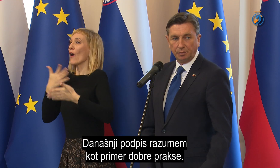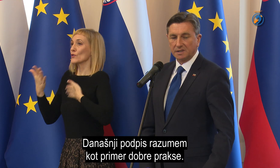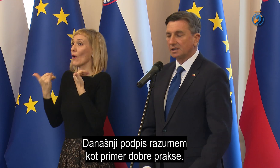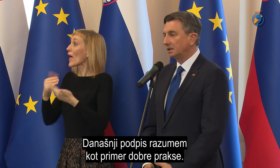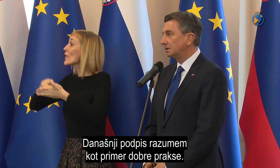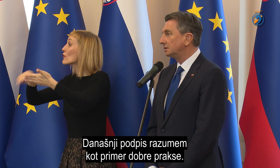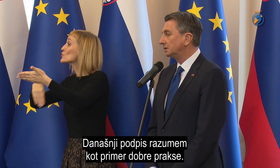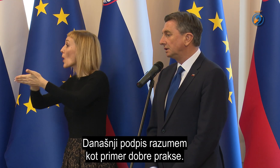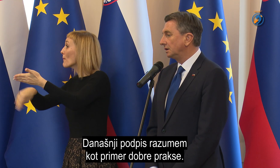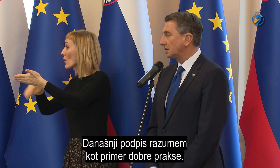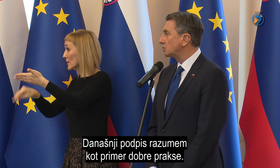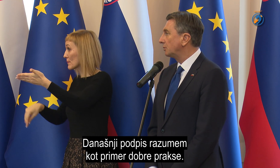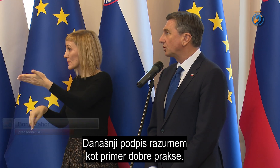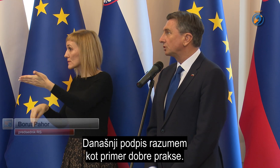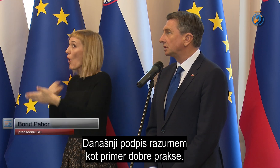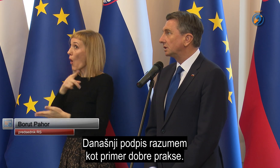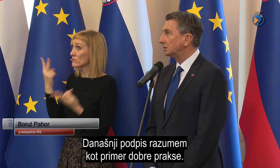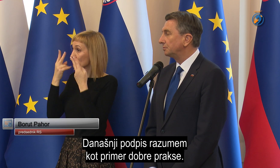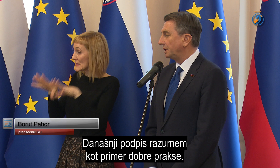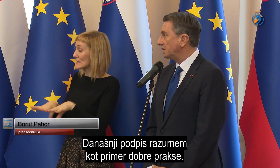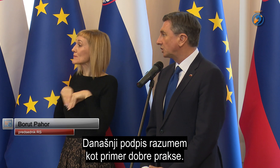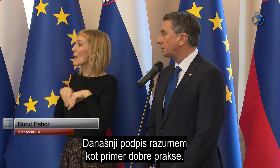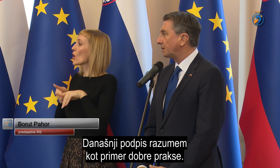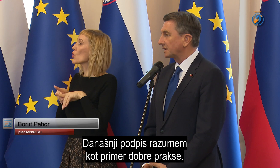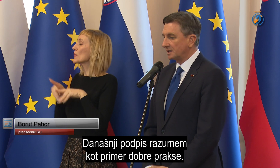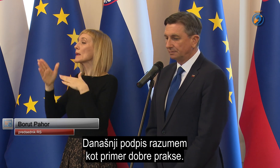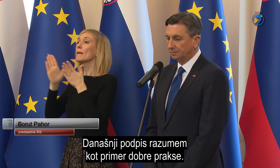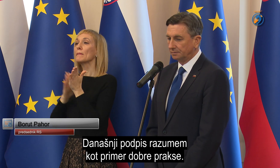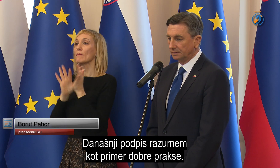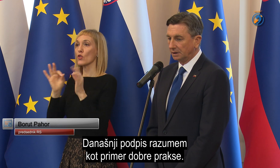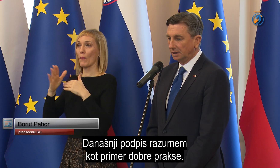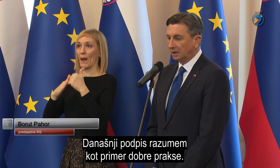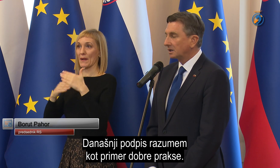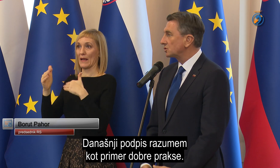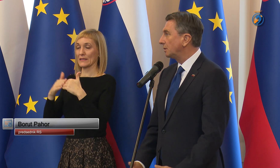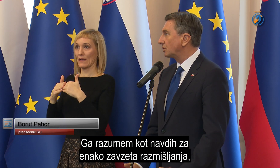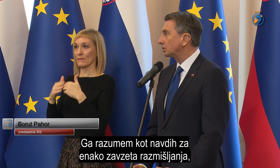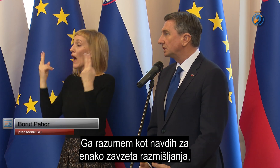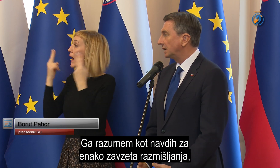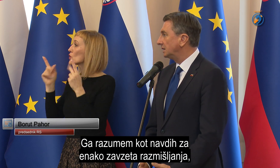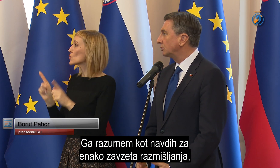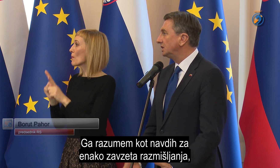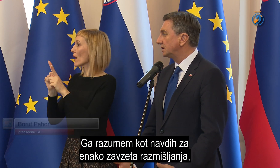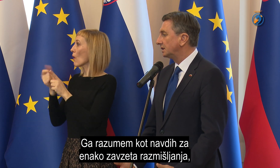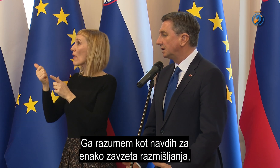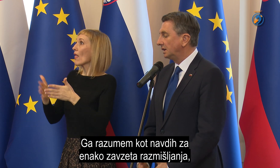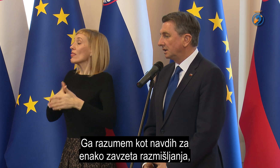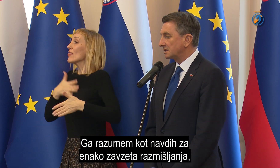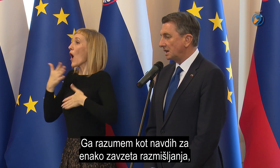Današnji podpis razumem kot primer dobre prakse. Ga razumem kot en